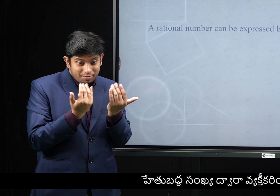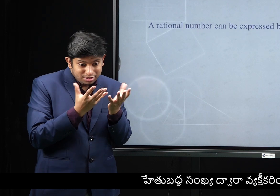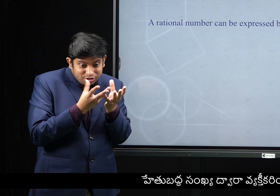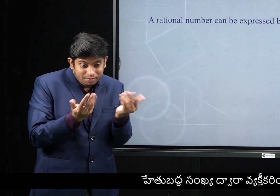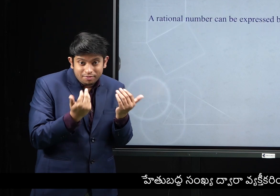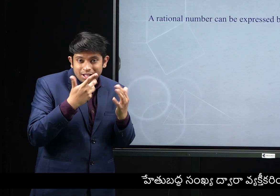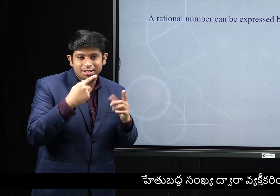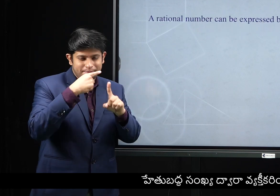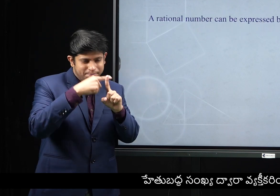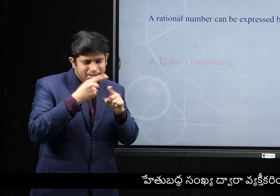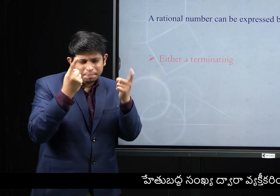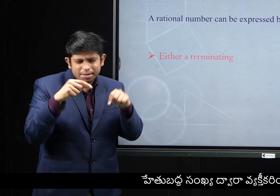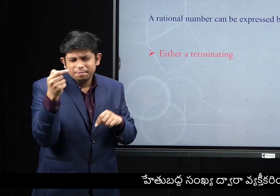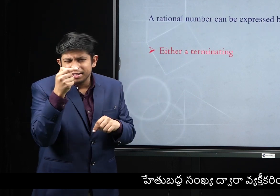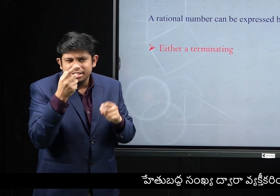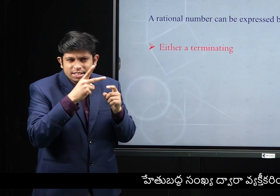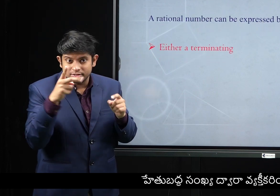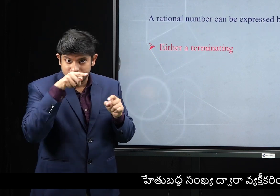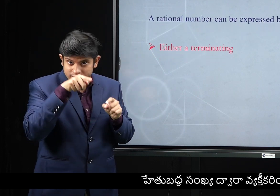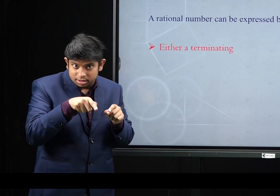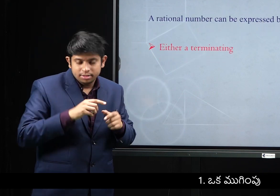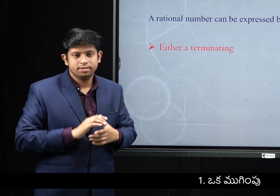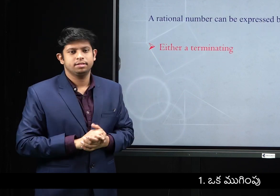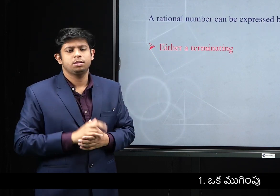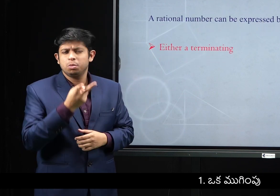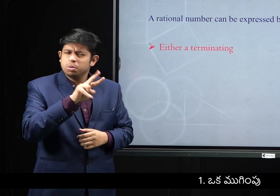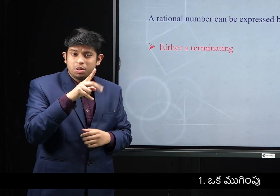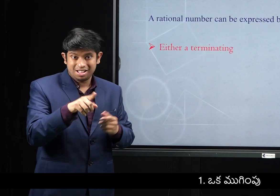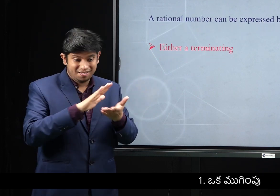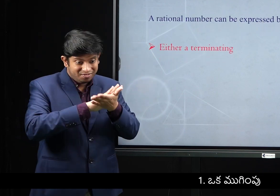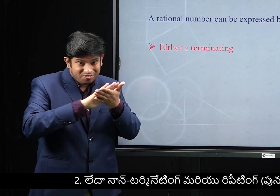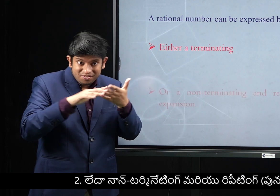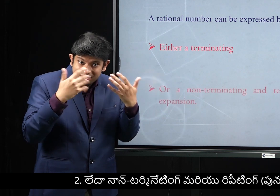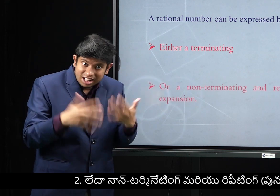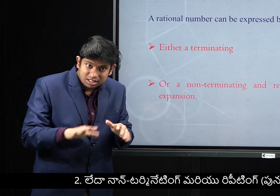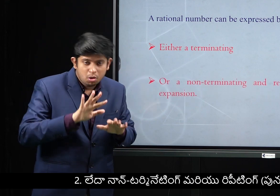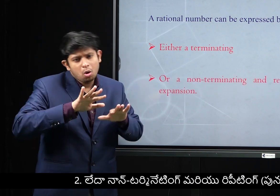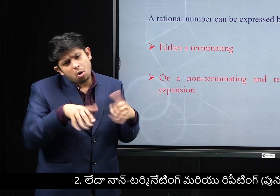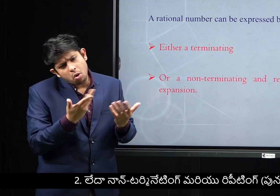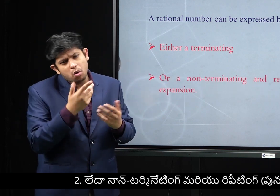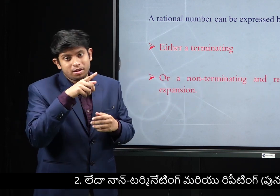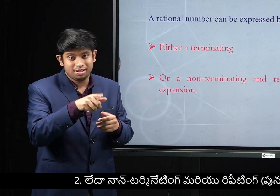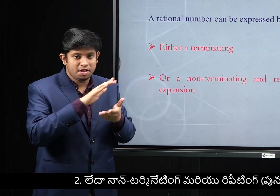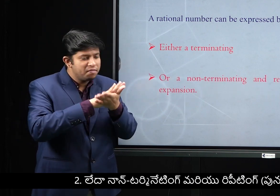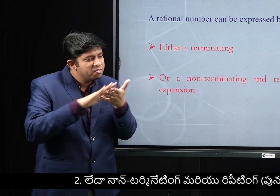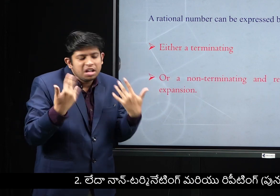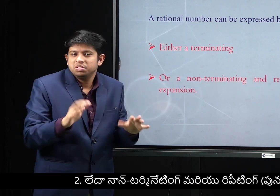హేతుబద్ధ సంఖ్య ద్వారా వ్యక్తీకరించవచ్చు. 1 ఒక ముగింపు, 2 లేదా నాన్ టర్మినేటింగ్